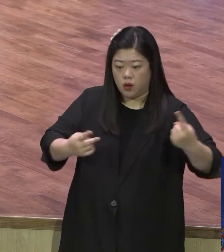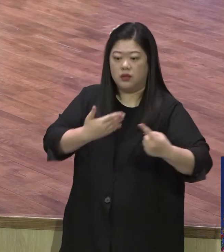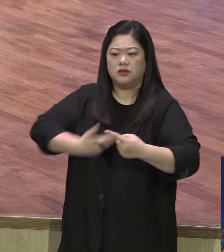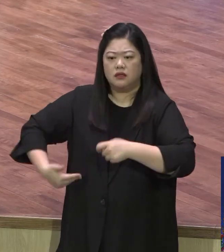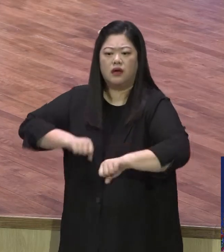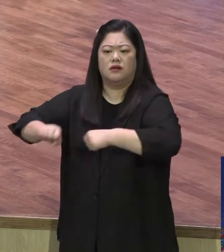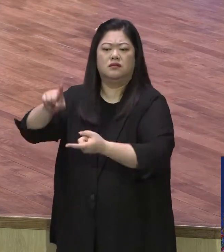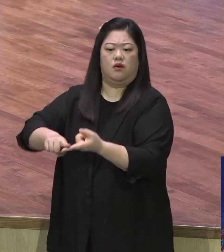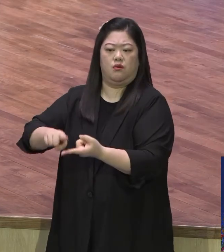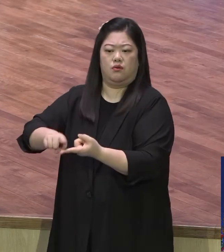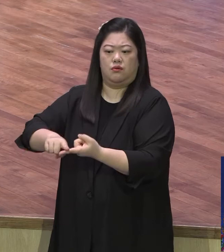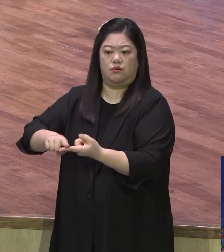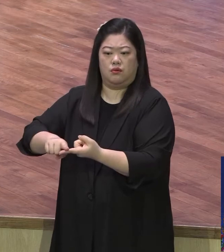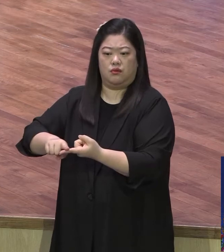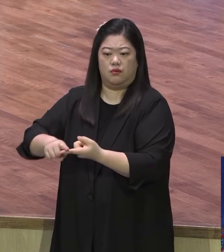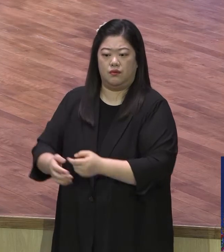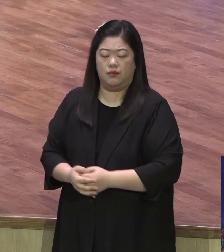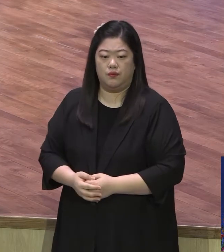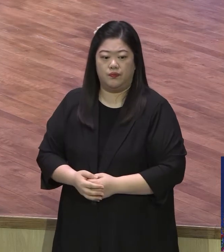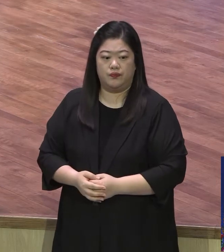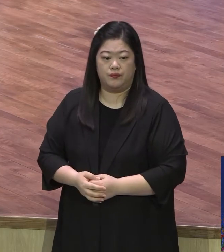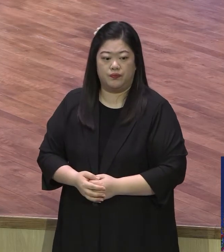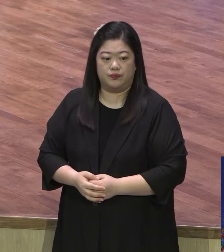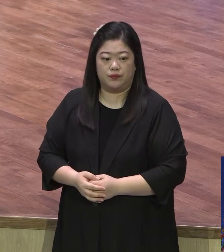이래서는 그거 다른 교단 다 하는 거예요